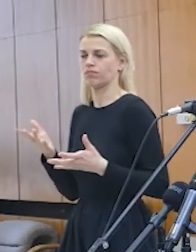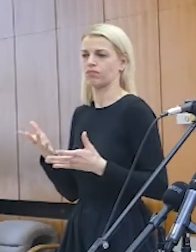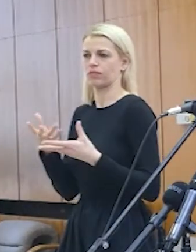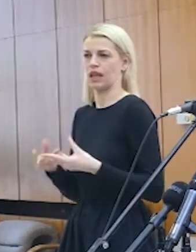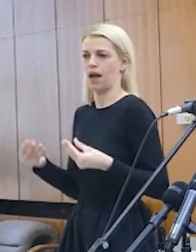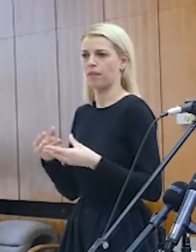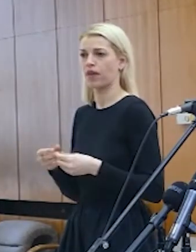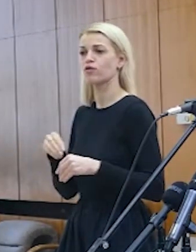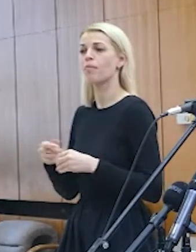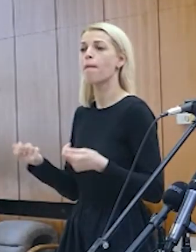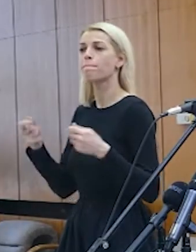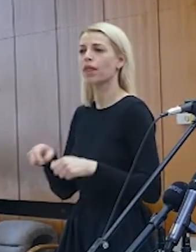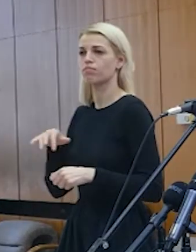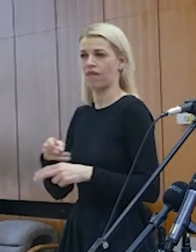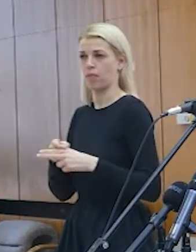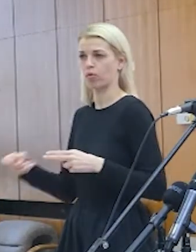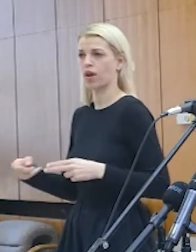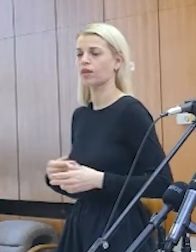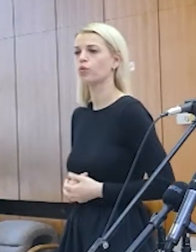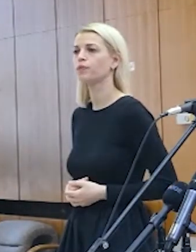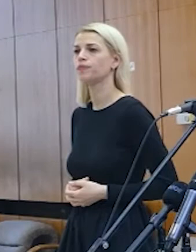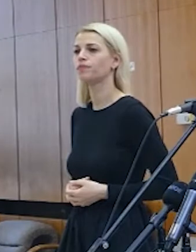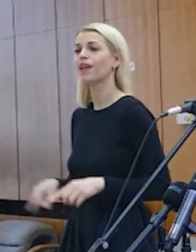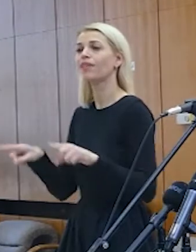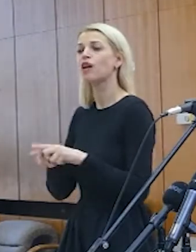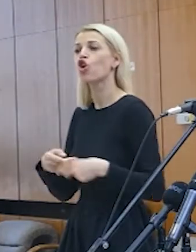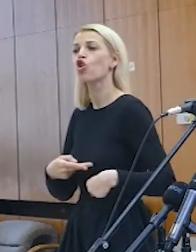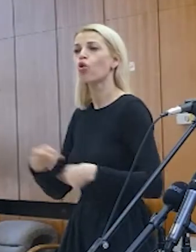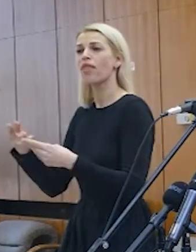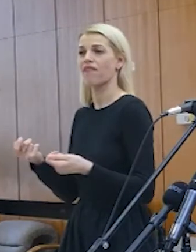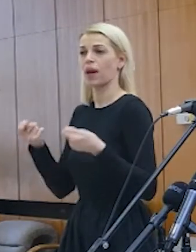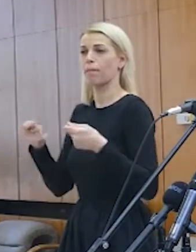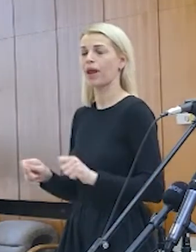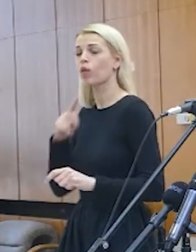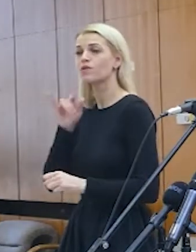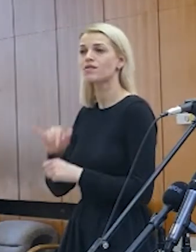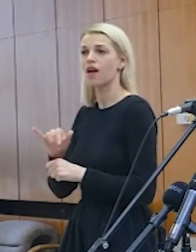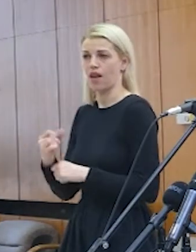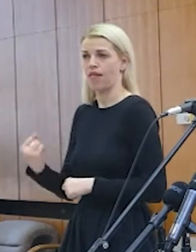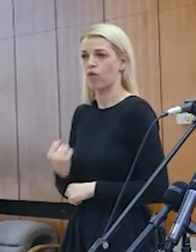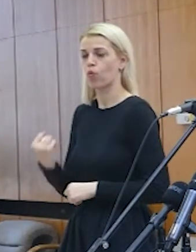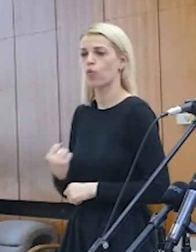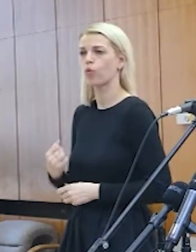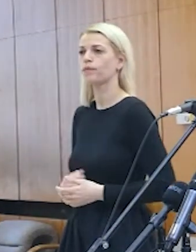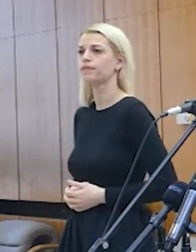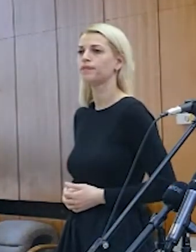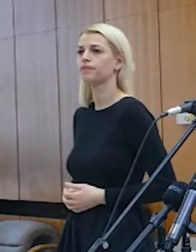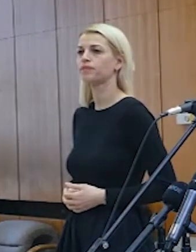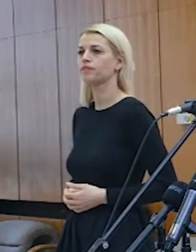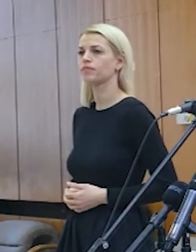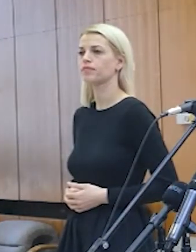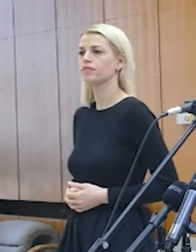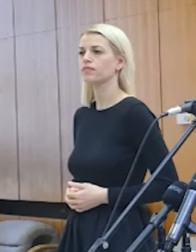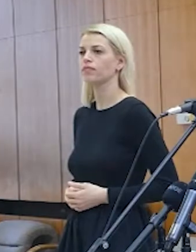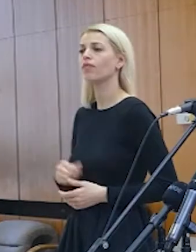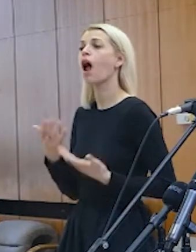s plynom je to v poriadku. Takisto dodávky plynu zatiaľ fungujú, neboli ani